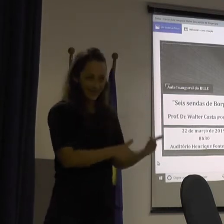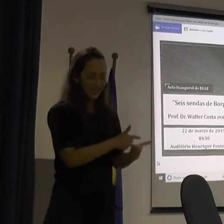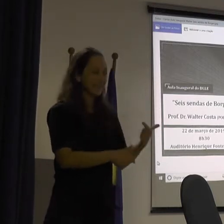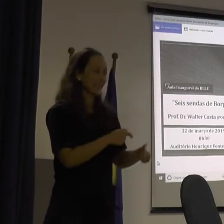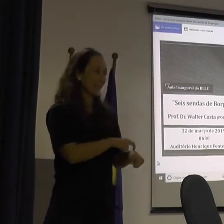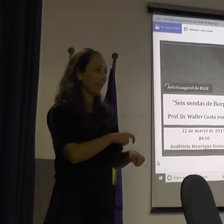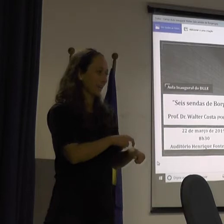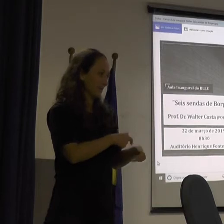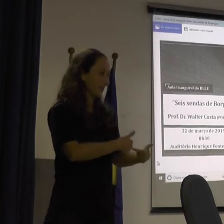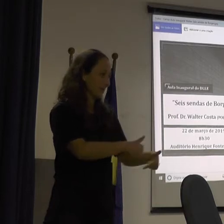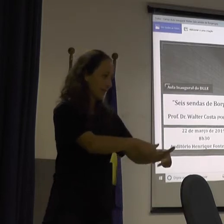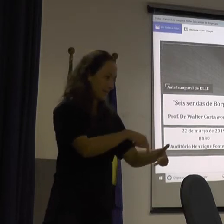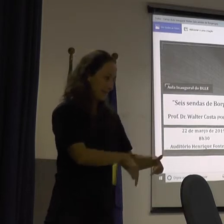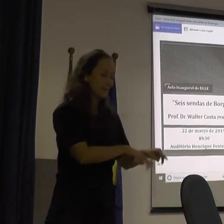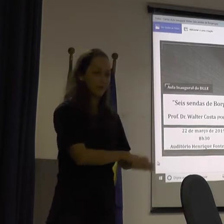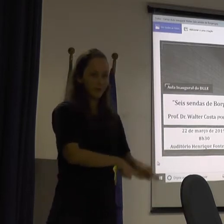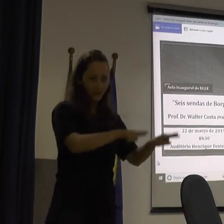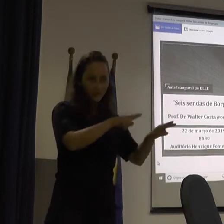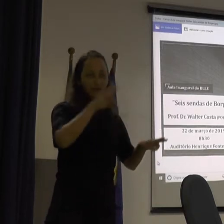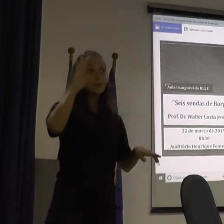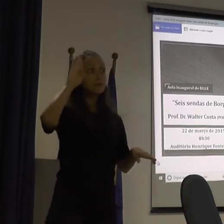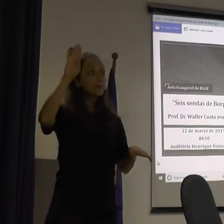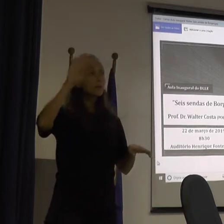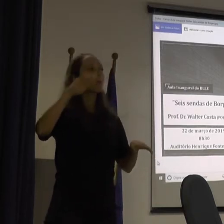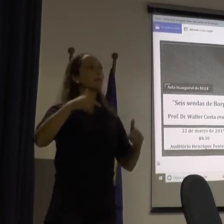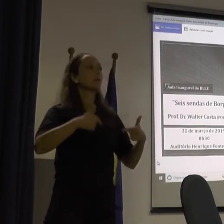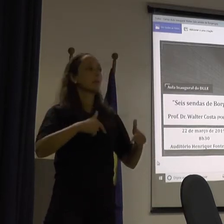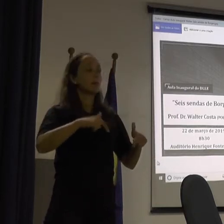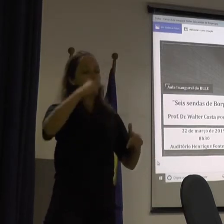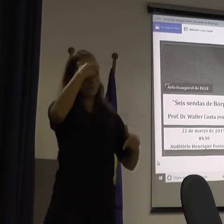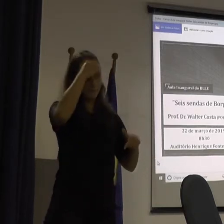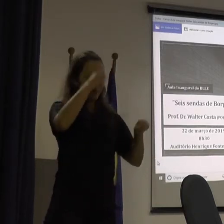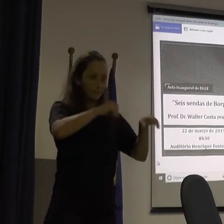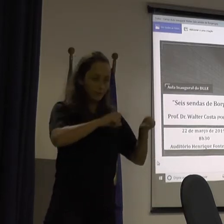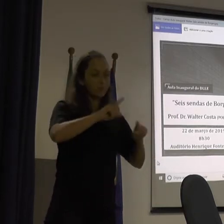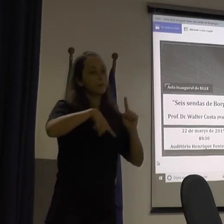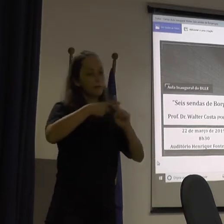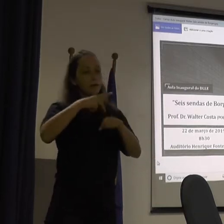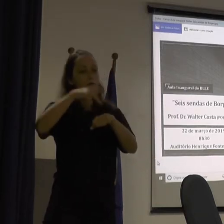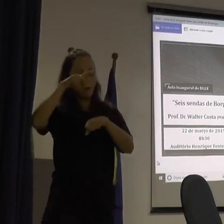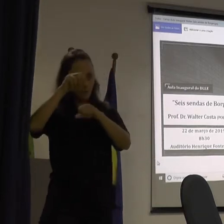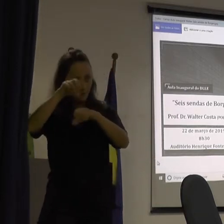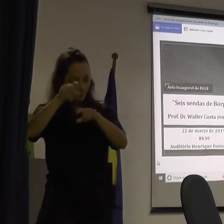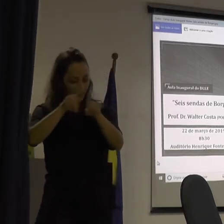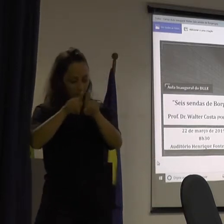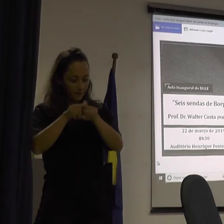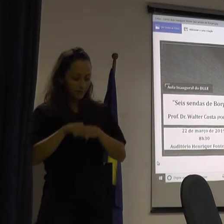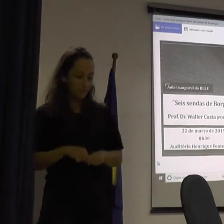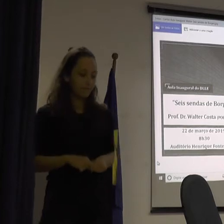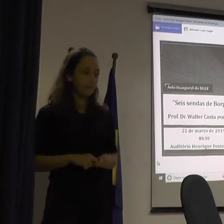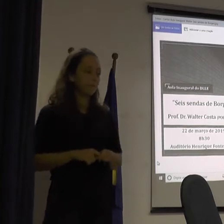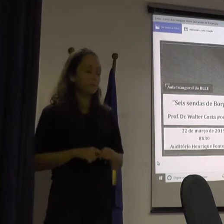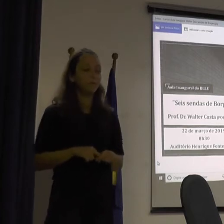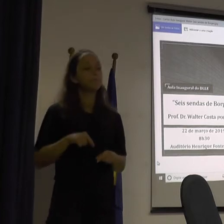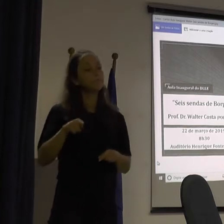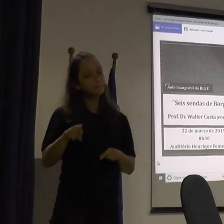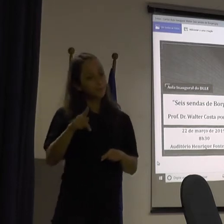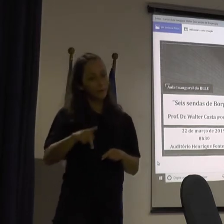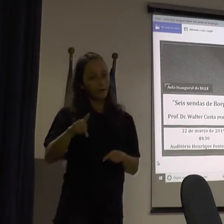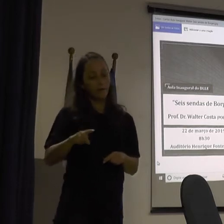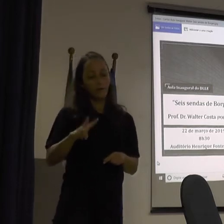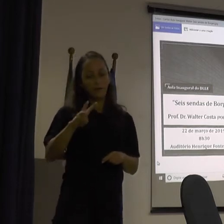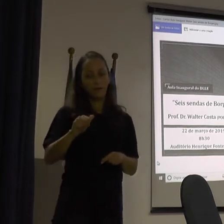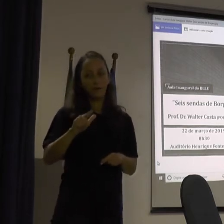seu tempo aqui na universidade, principalmente na graduação, né, mas também na pós. Entre inúmeras